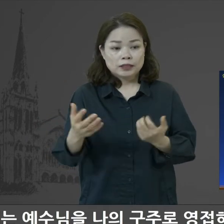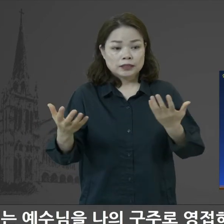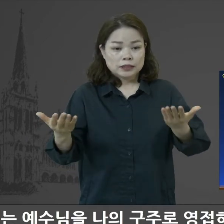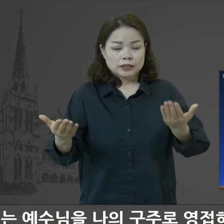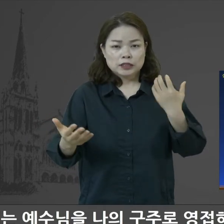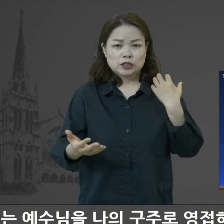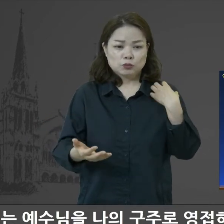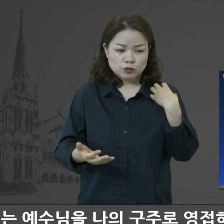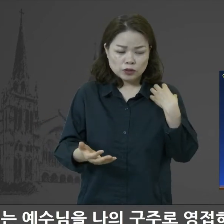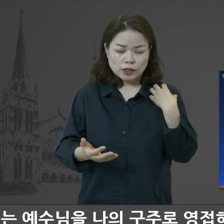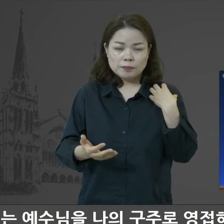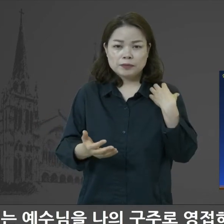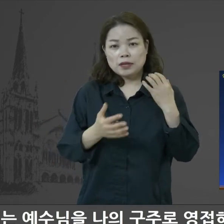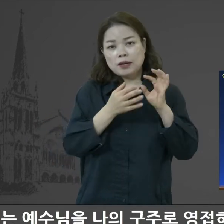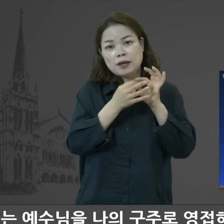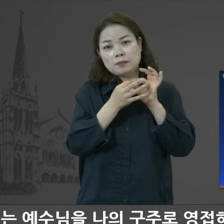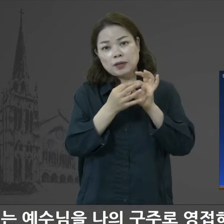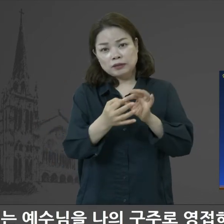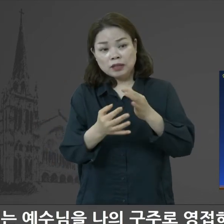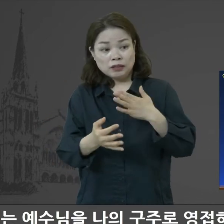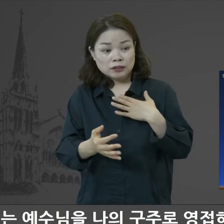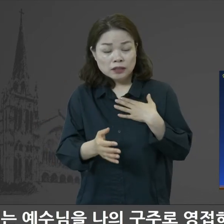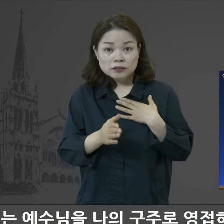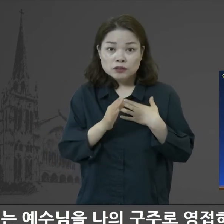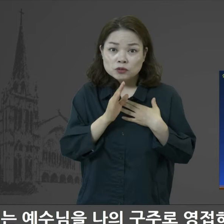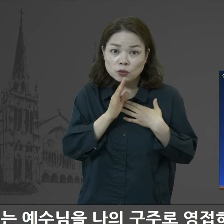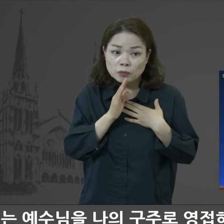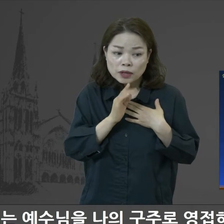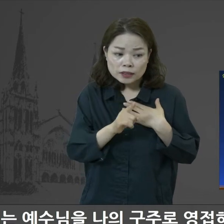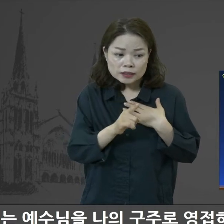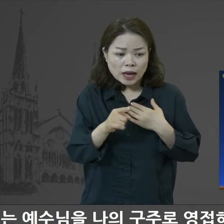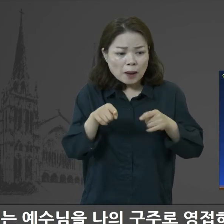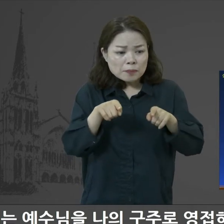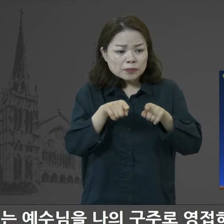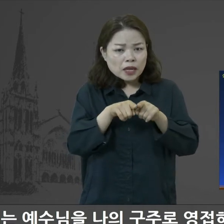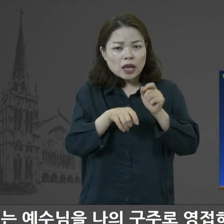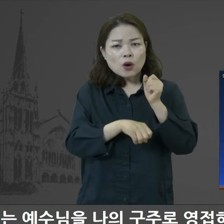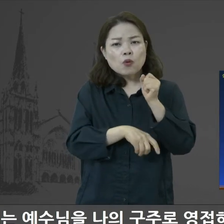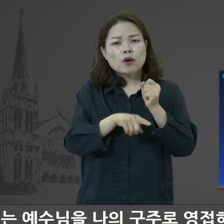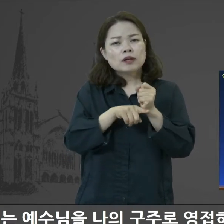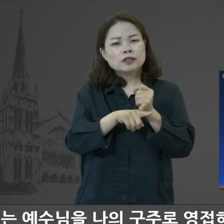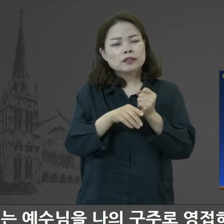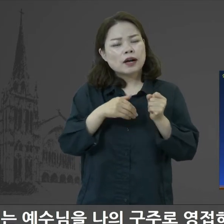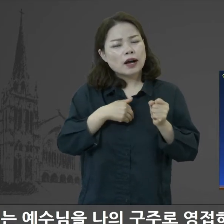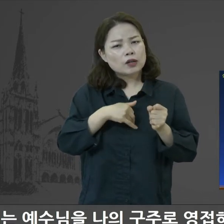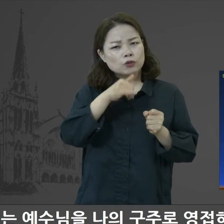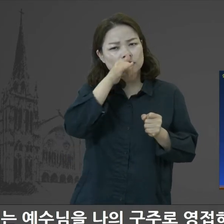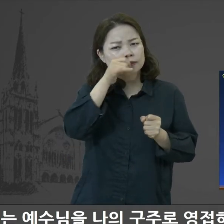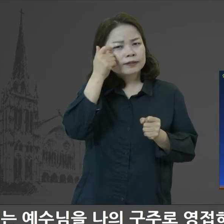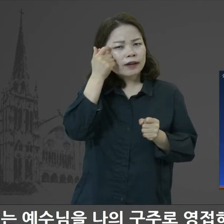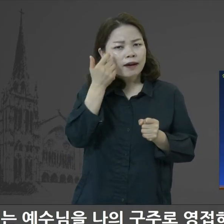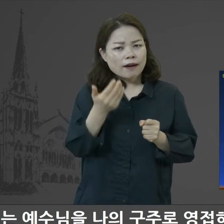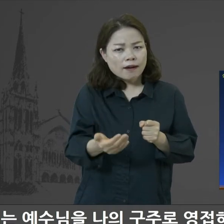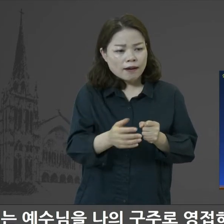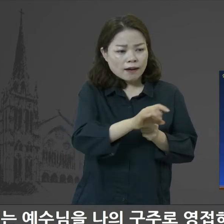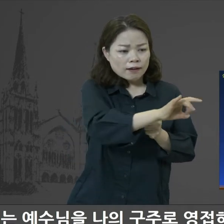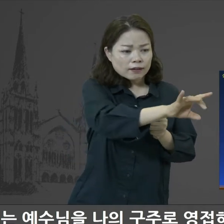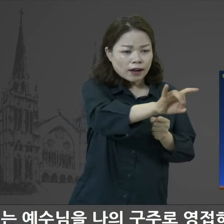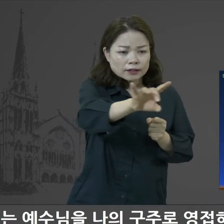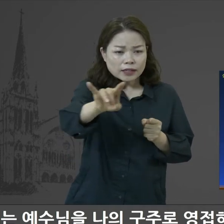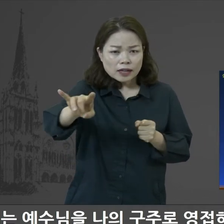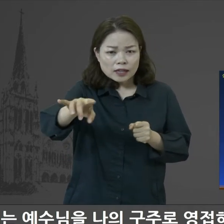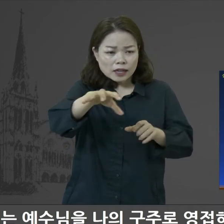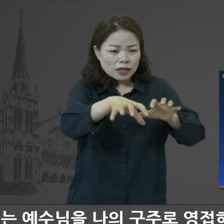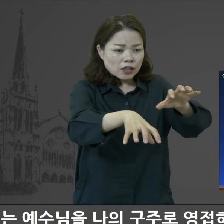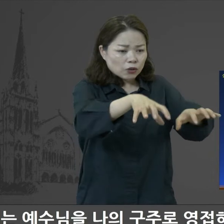직분과 사명을 감당하면서 나는 과연 이 함께의 원리를 알고 있는가? 각자의